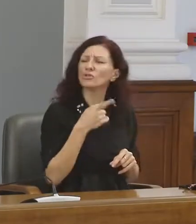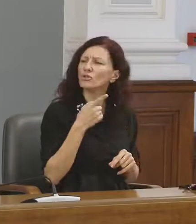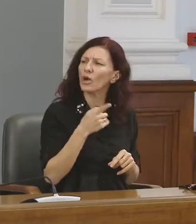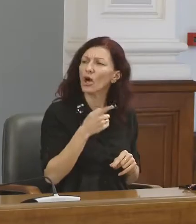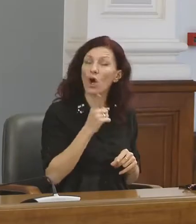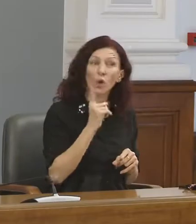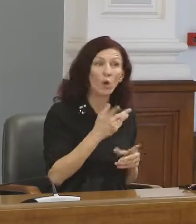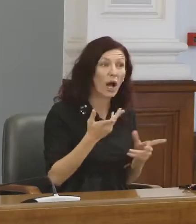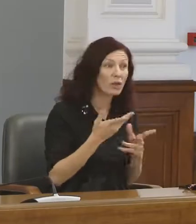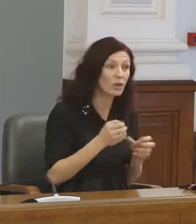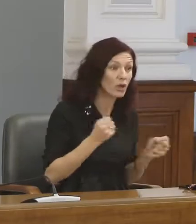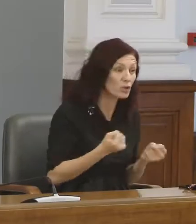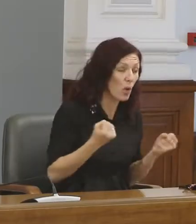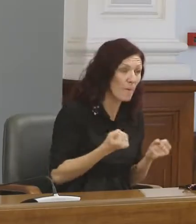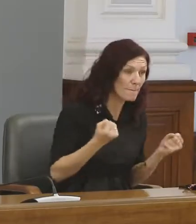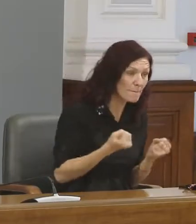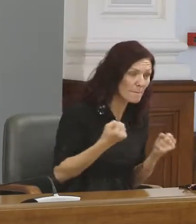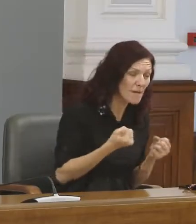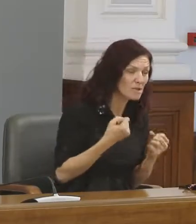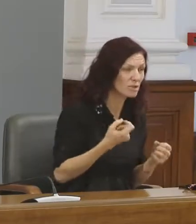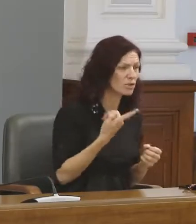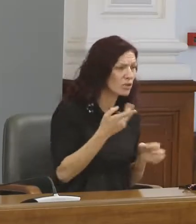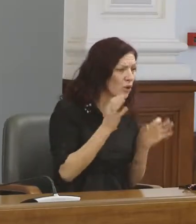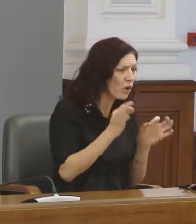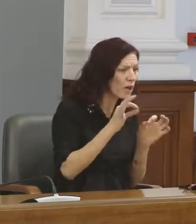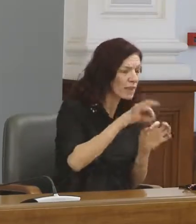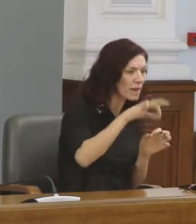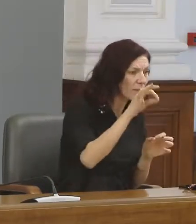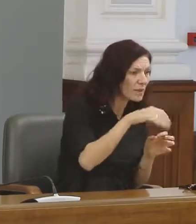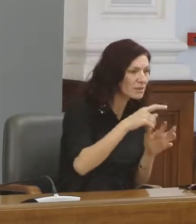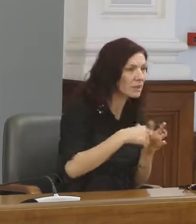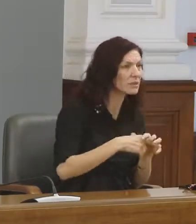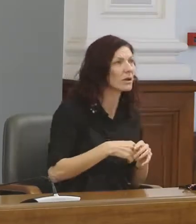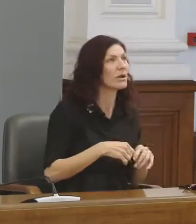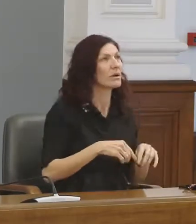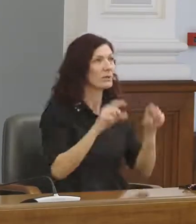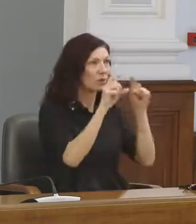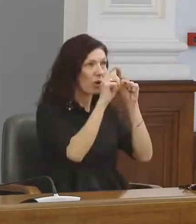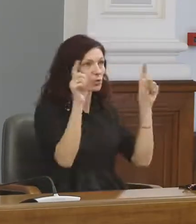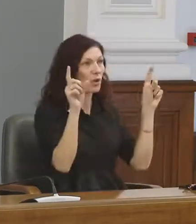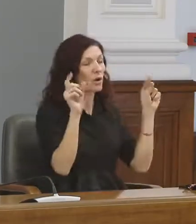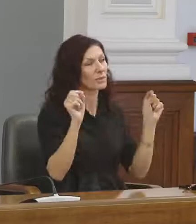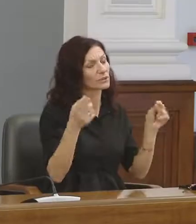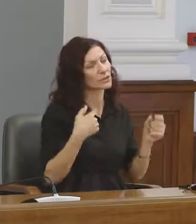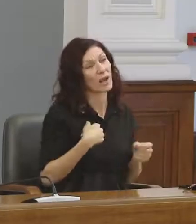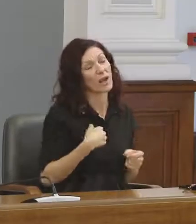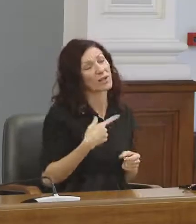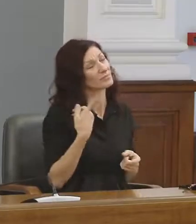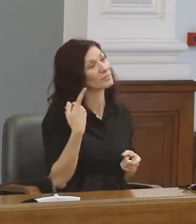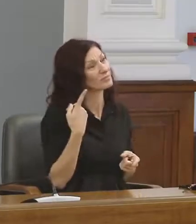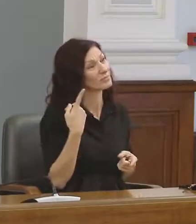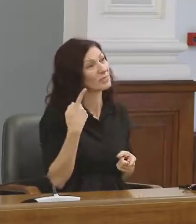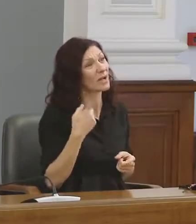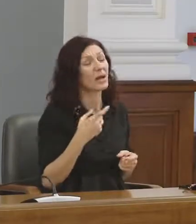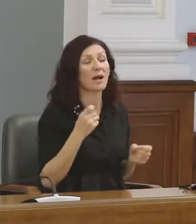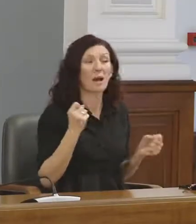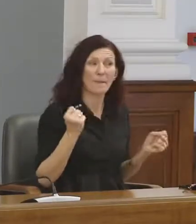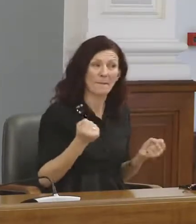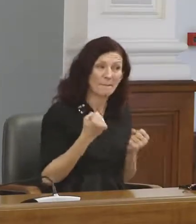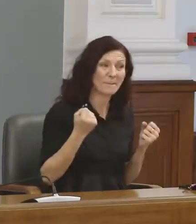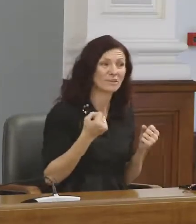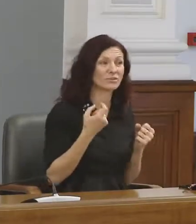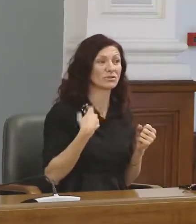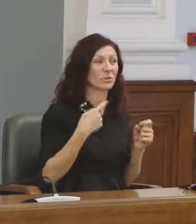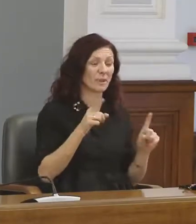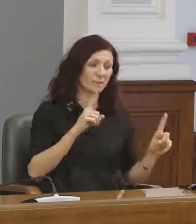когато нещо бързаше да се случи с даден пациент, винаги отгоре пишехме ЦИТО, което на латиница означава бързо, да има предимство и